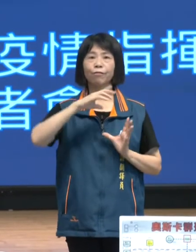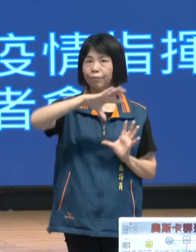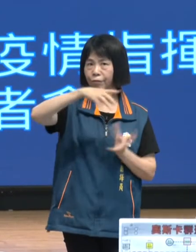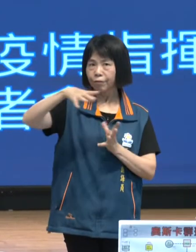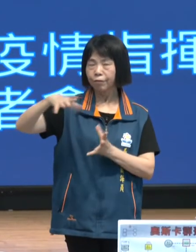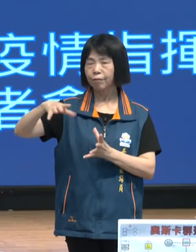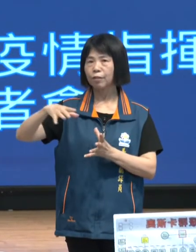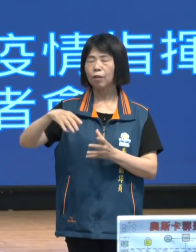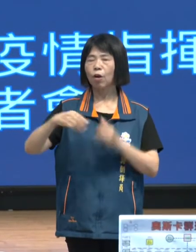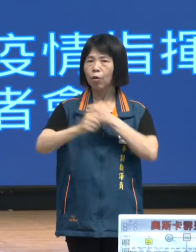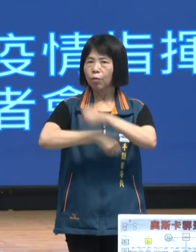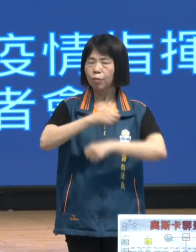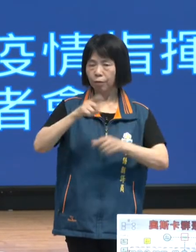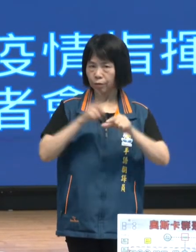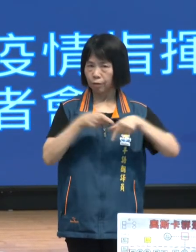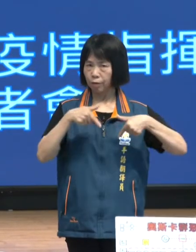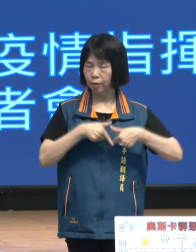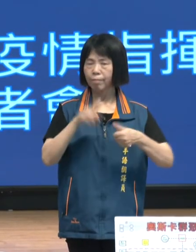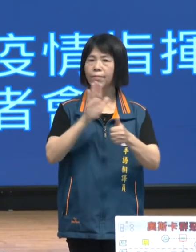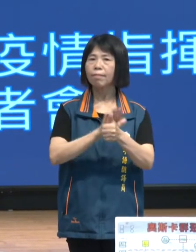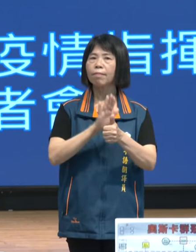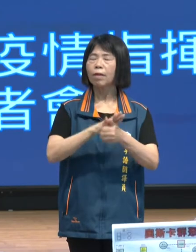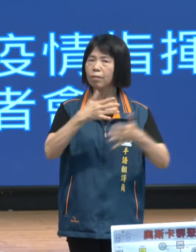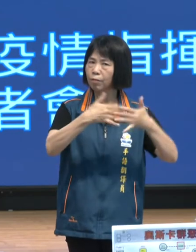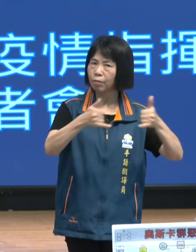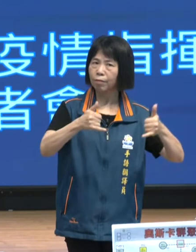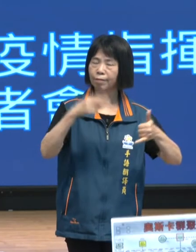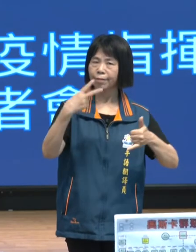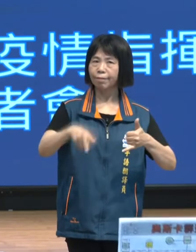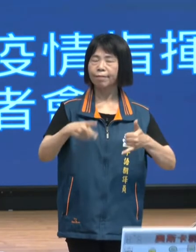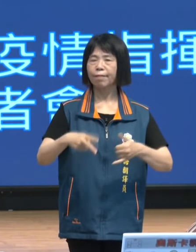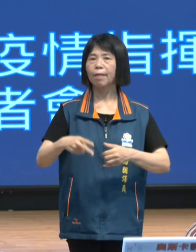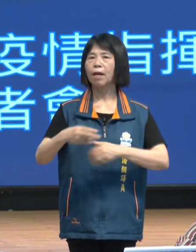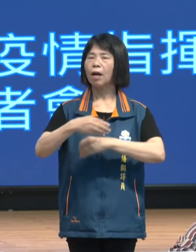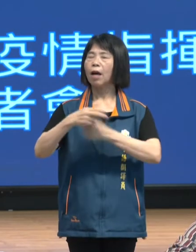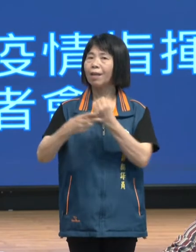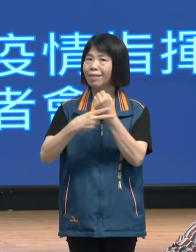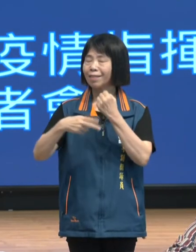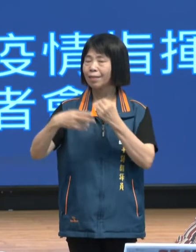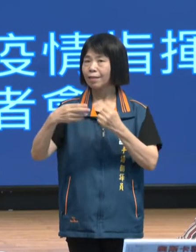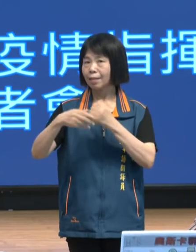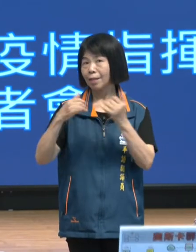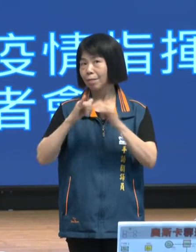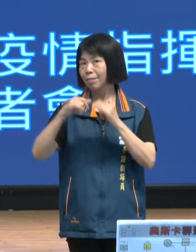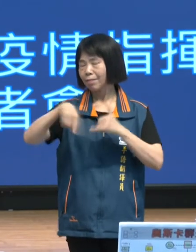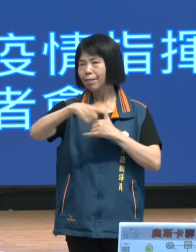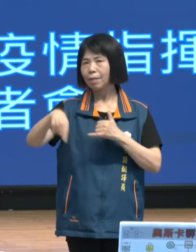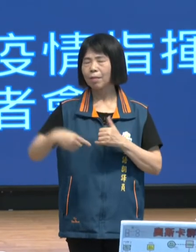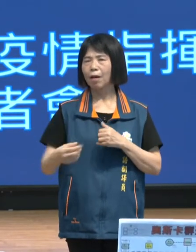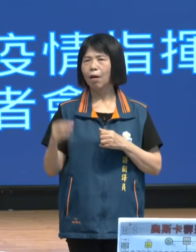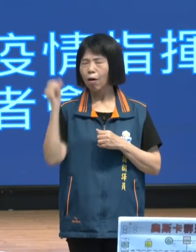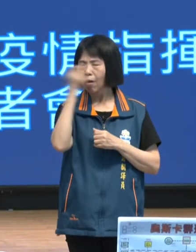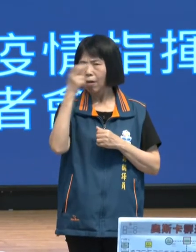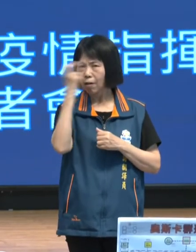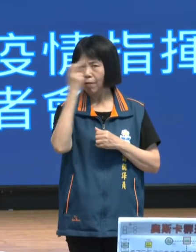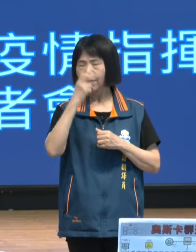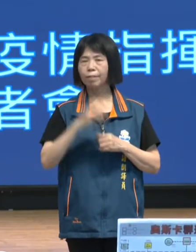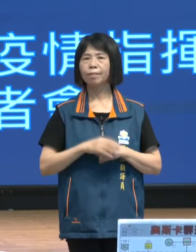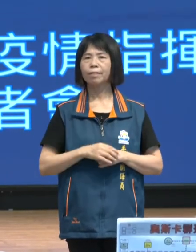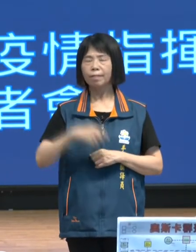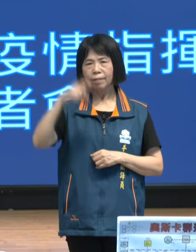多功能活动中心为我们的学生还有村民来做快筛。好，这个请我们的